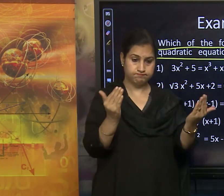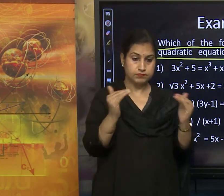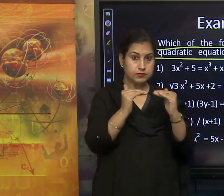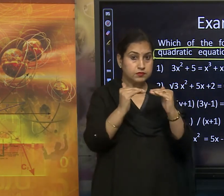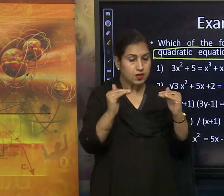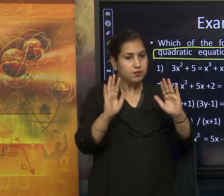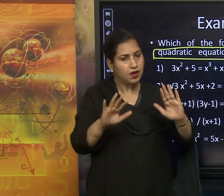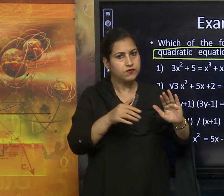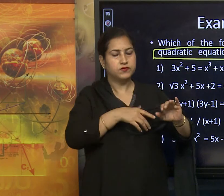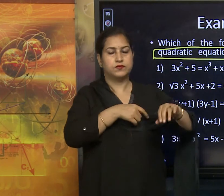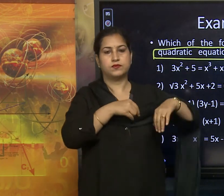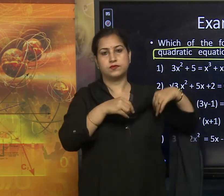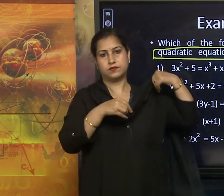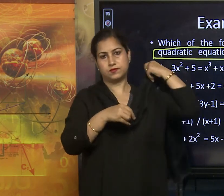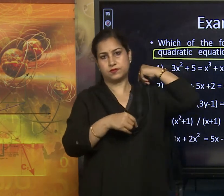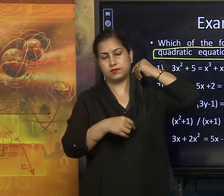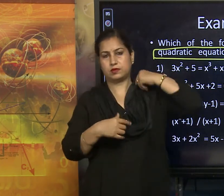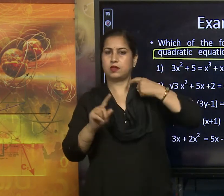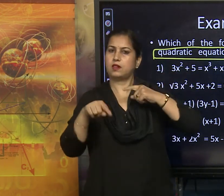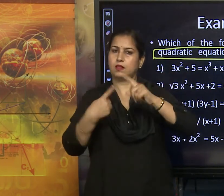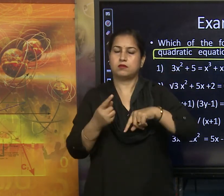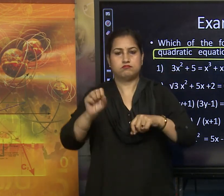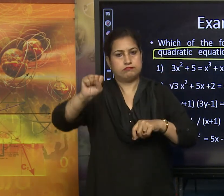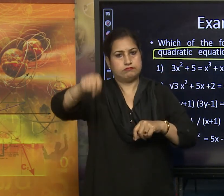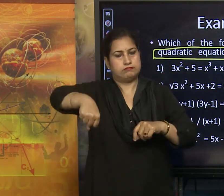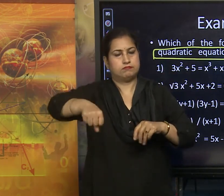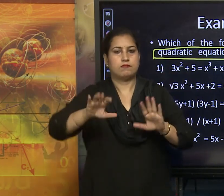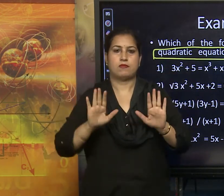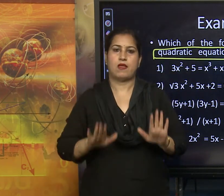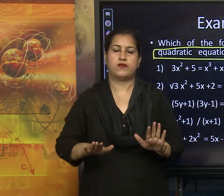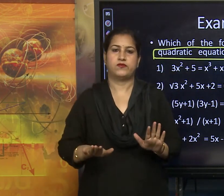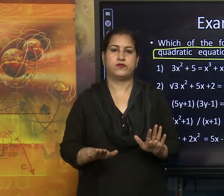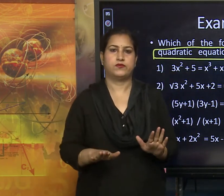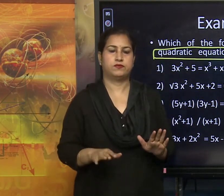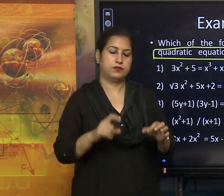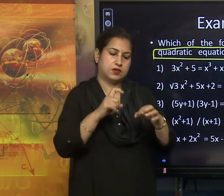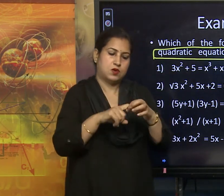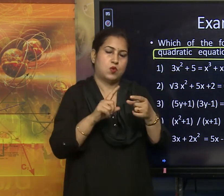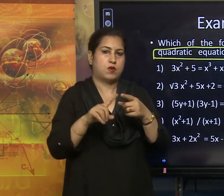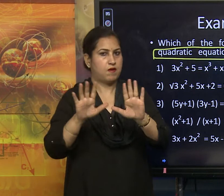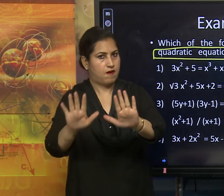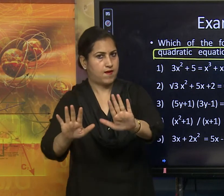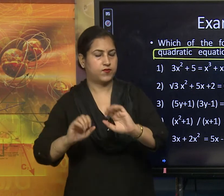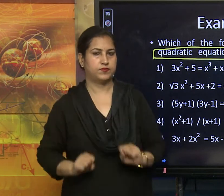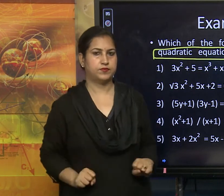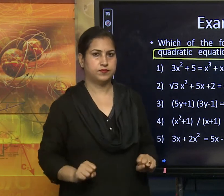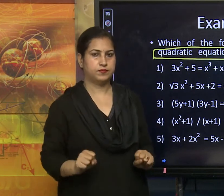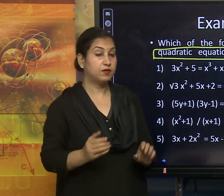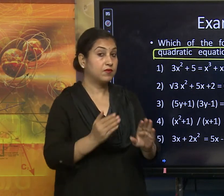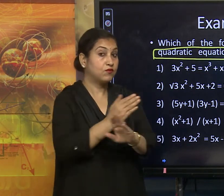इस इक्वेशन की तुलना करनी है अर्थात कंपेयर करना है। उसके बाद हम इसको हाँ या ना का उत्तर आसानी से दे